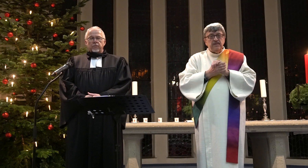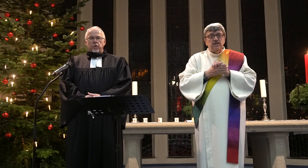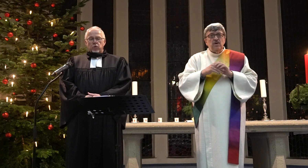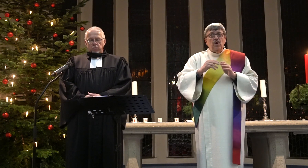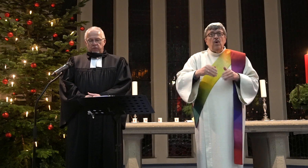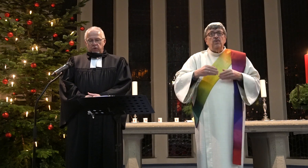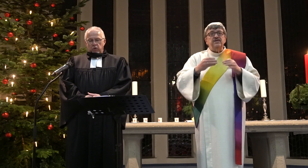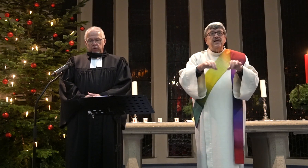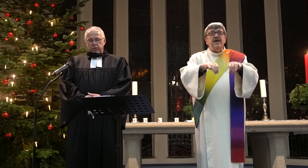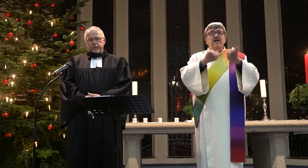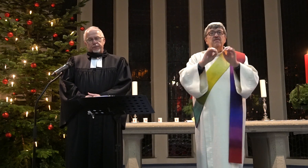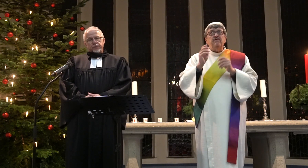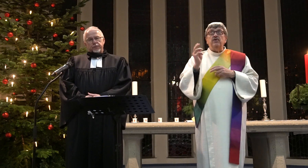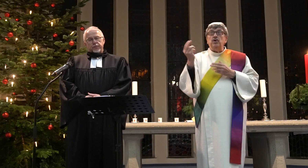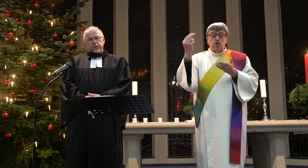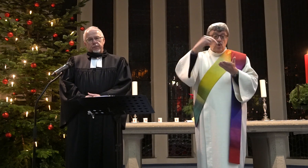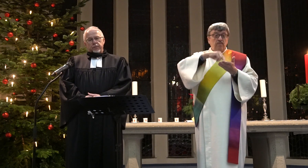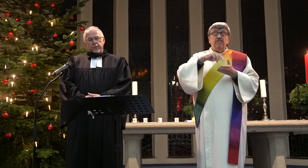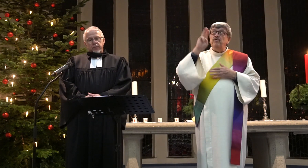Unsere Hilfe kommt von Gott.